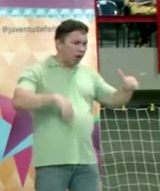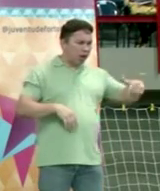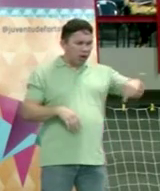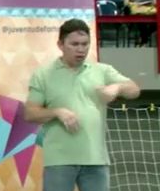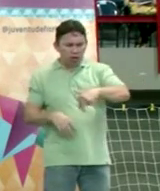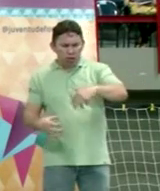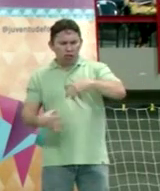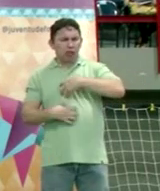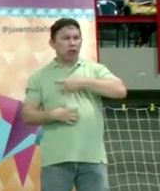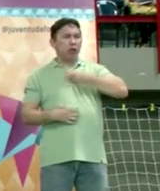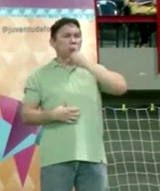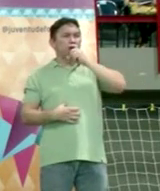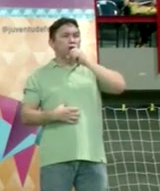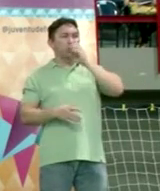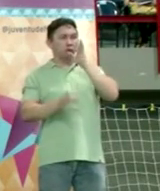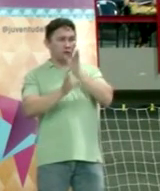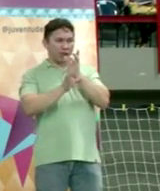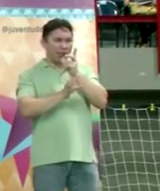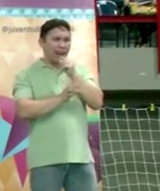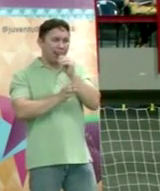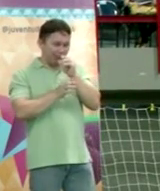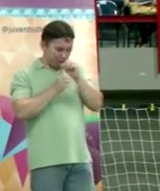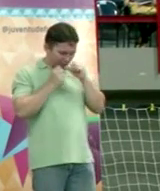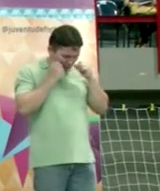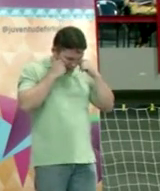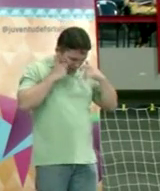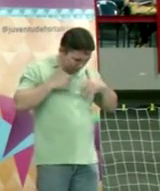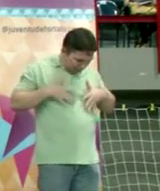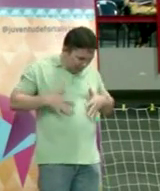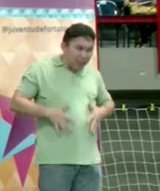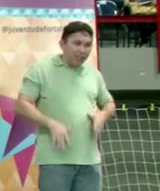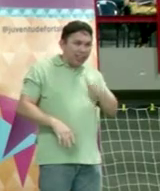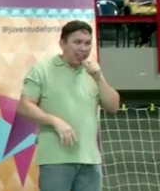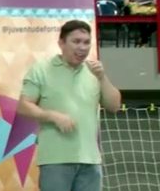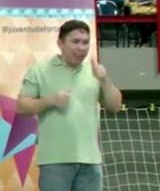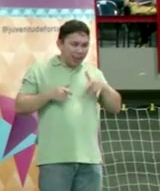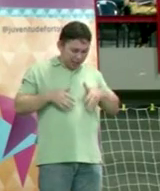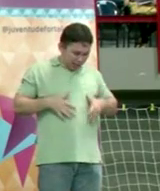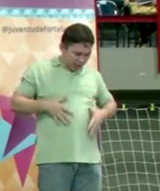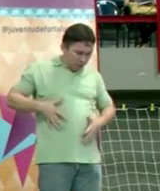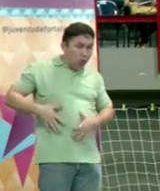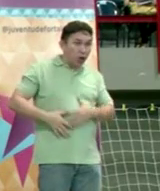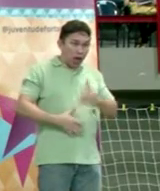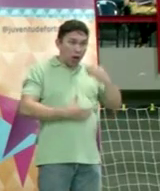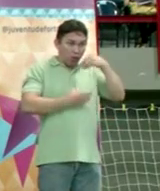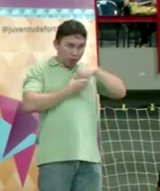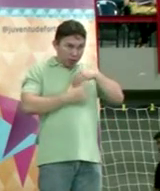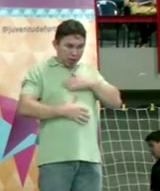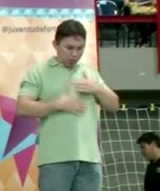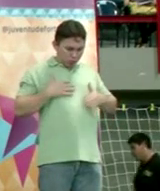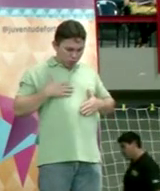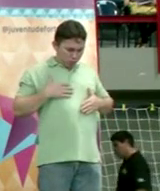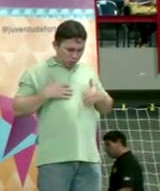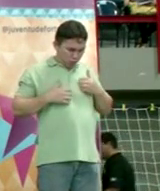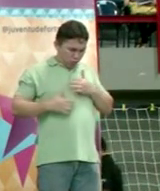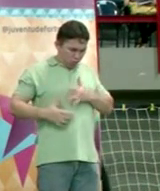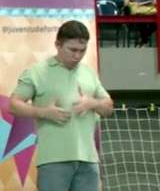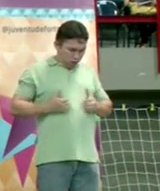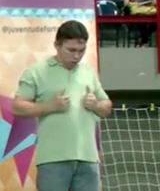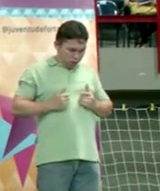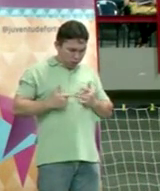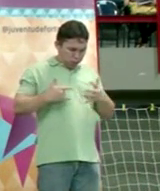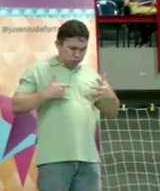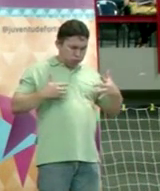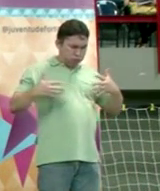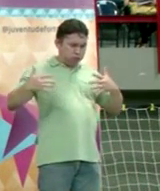comigo. Que você está todo molhadinho, o que é que ocorre? Essa água que está no teu corpo, ela começa a